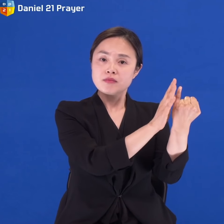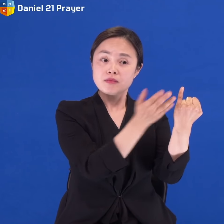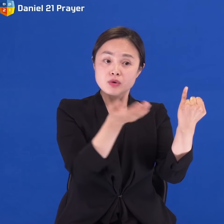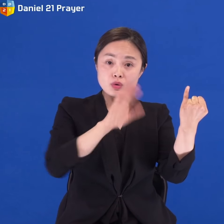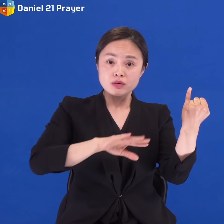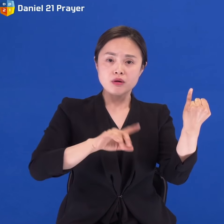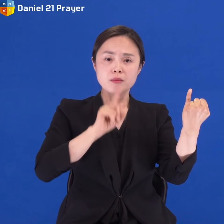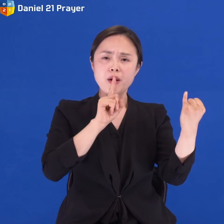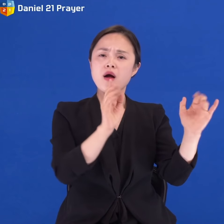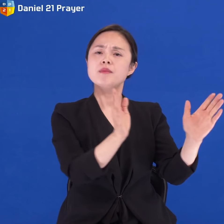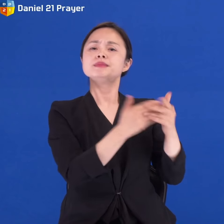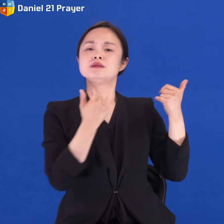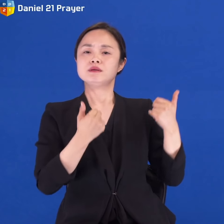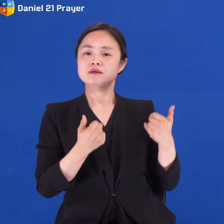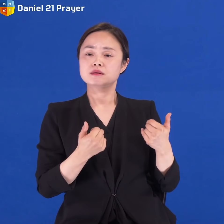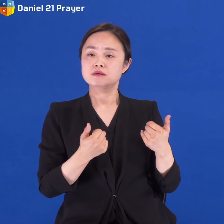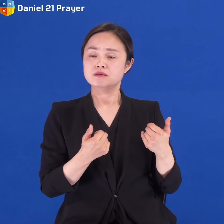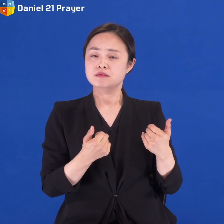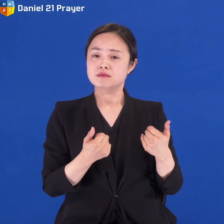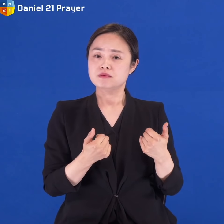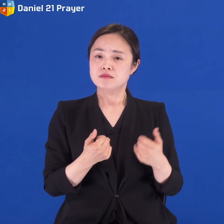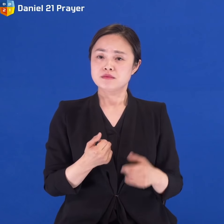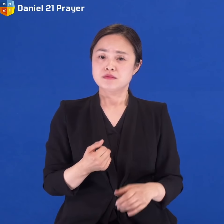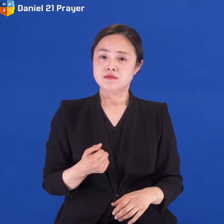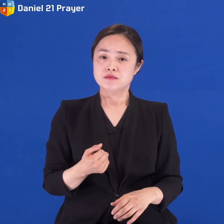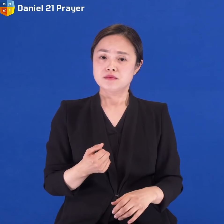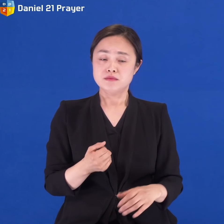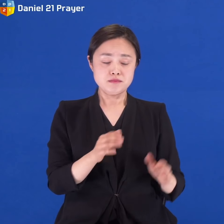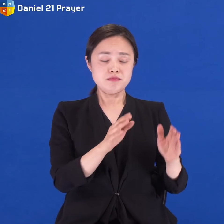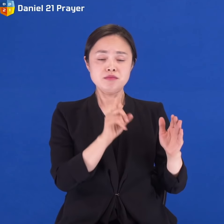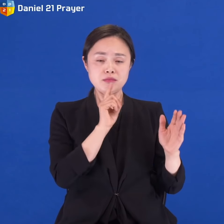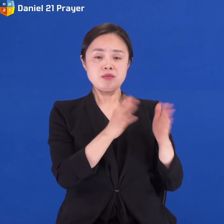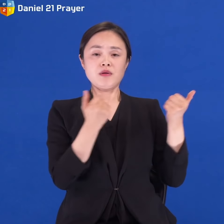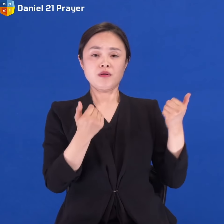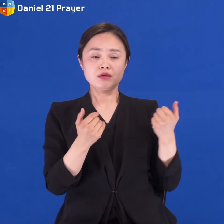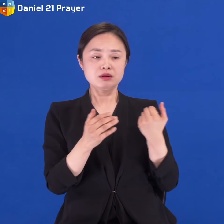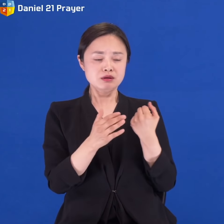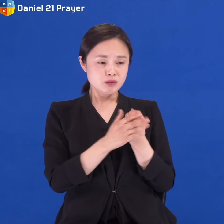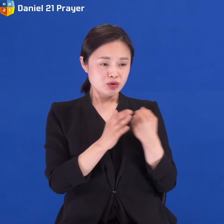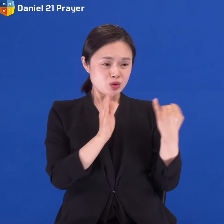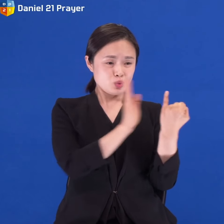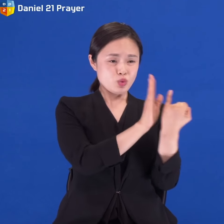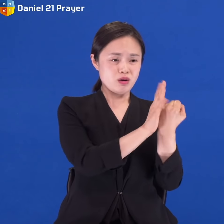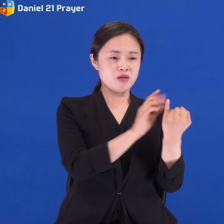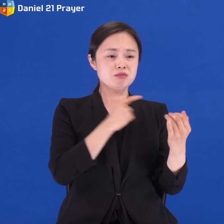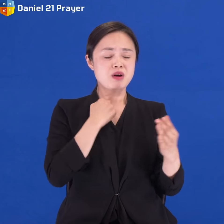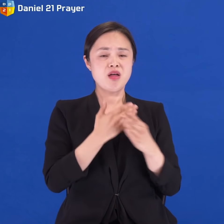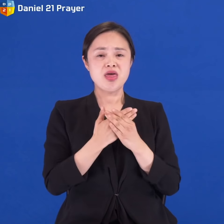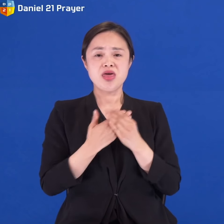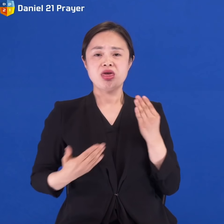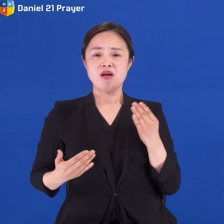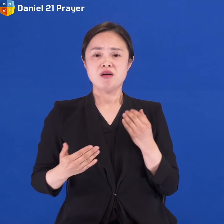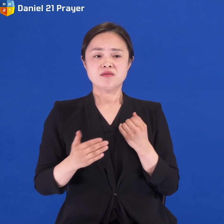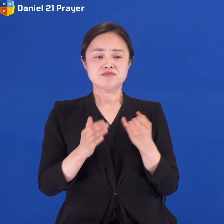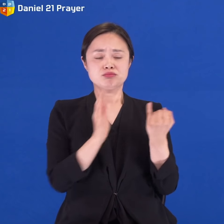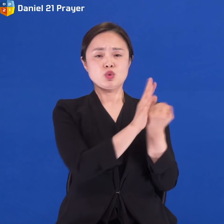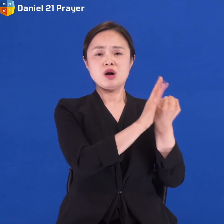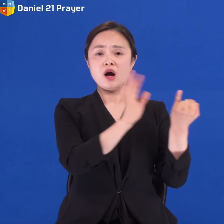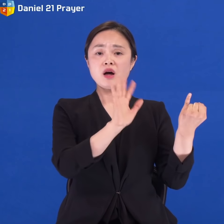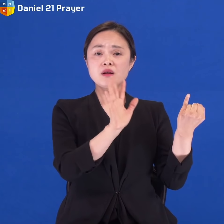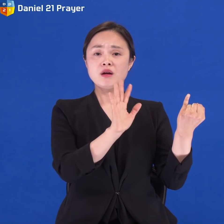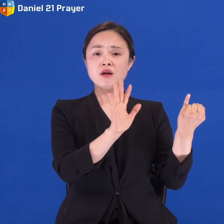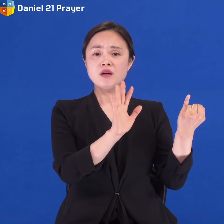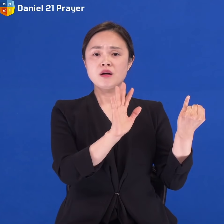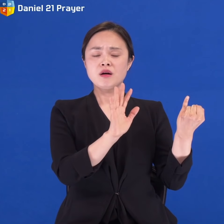말하니까 또 입이 쏙 들어가는 그 말이. 그런 과정에서 제가 적응이 안